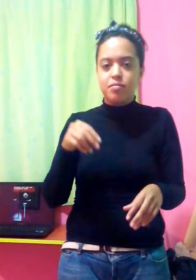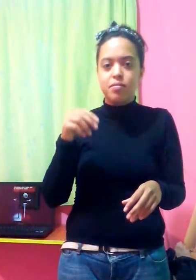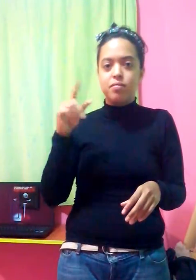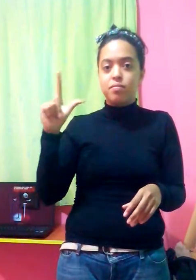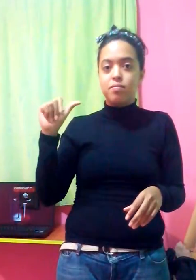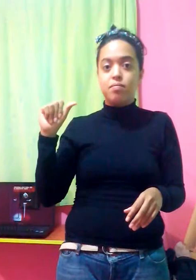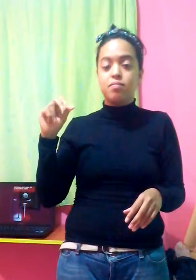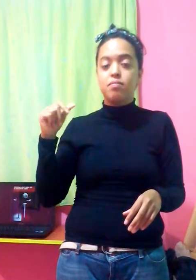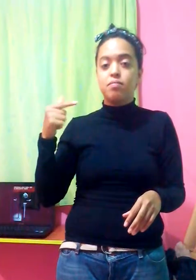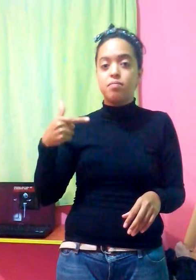Astutas.